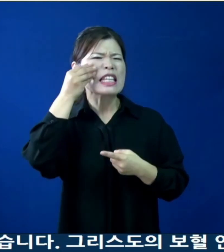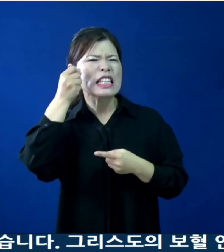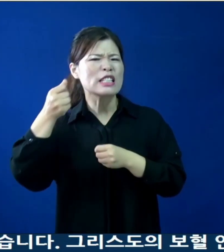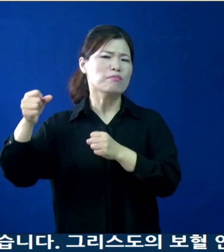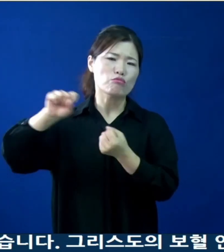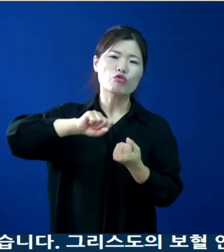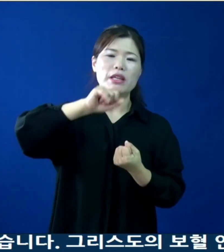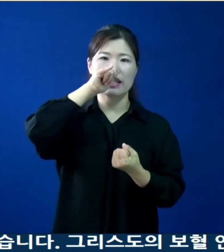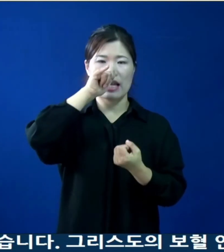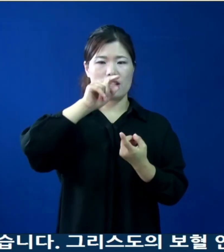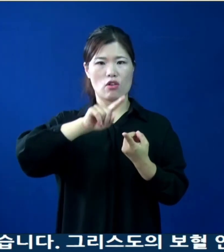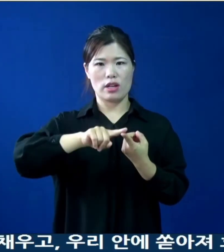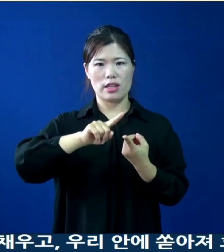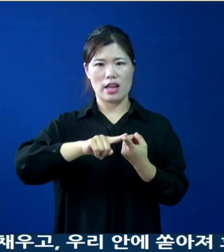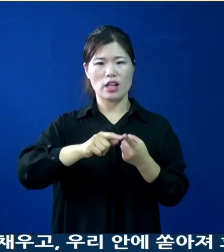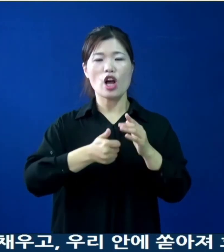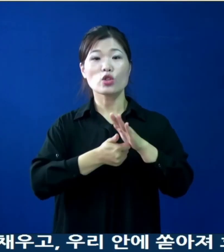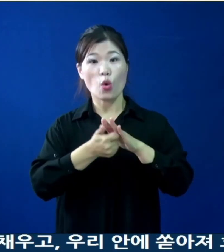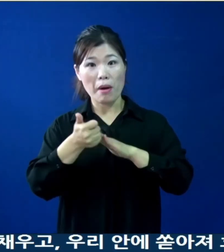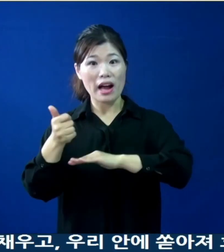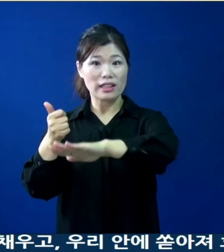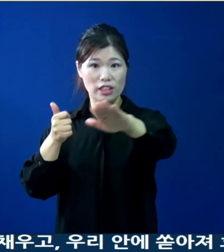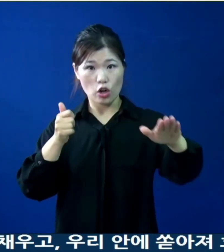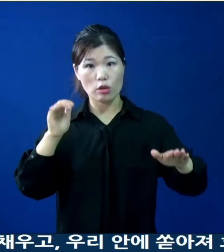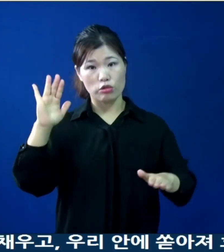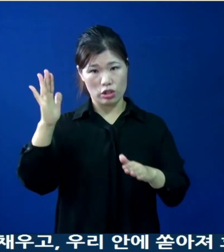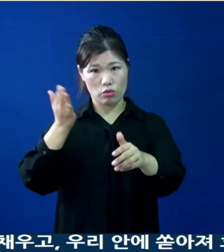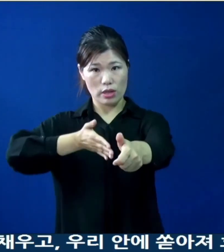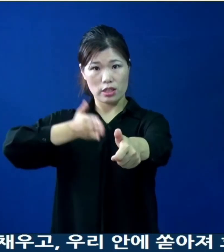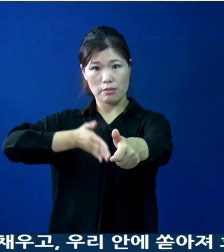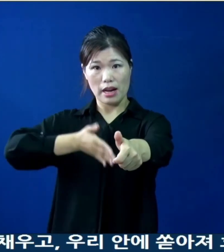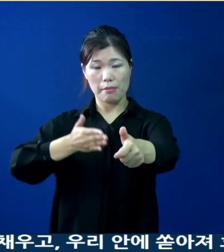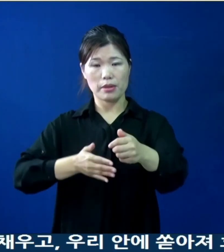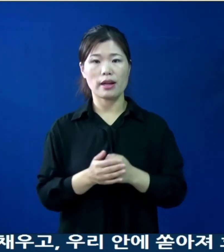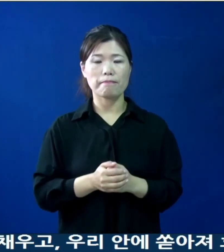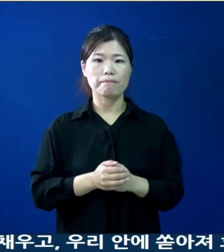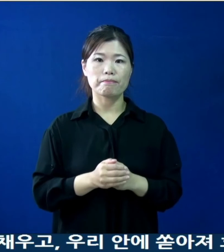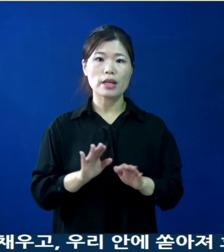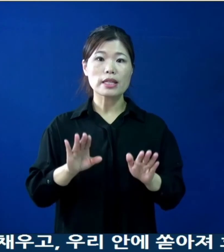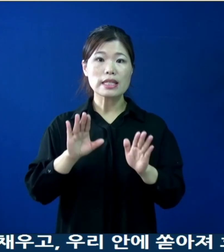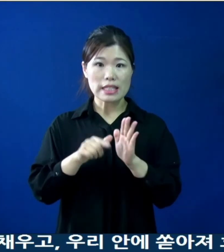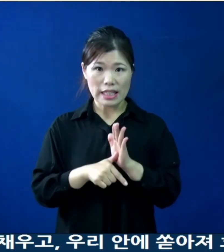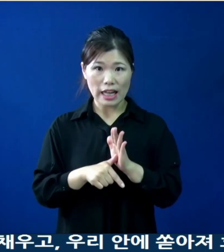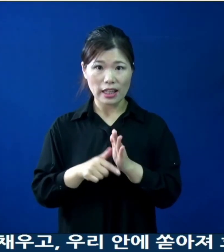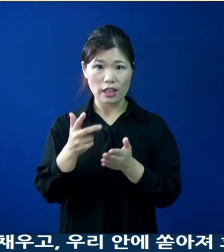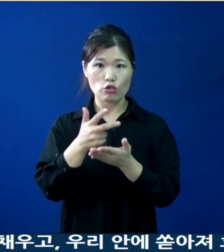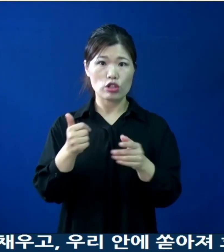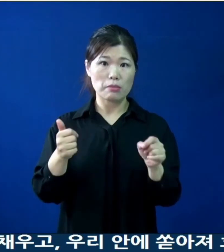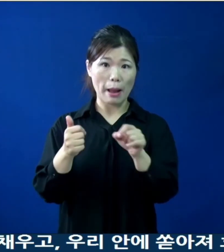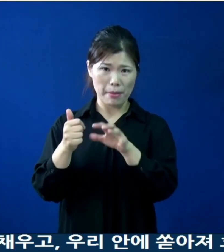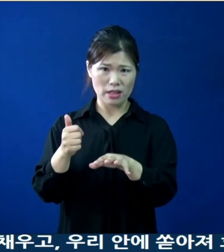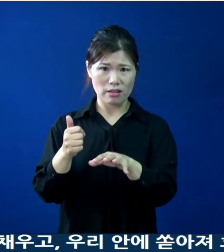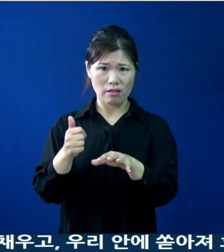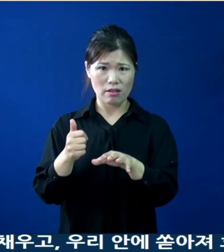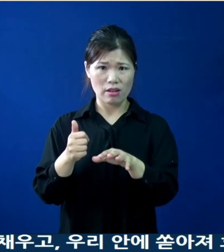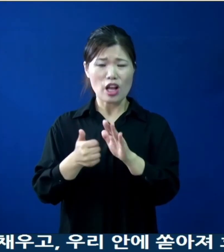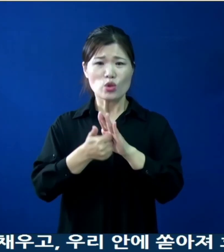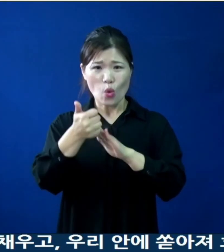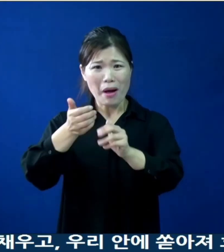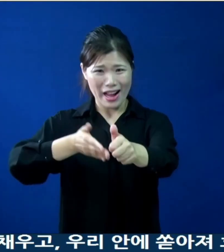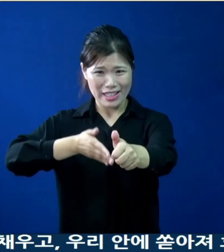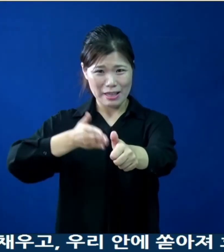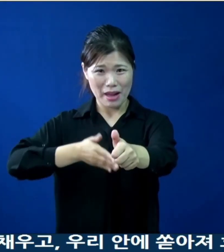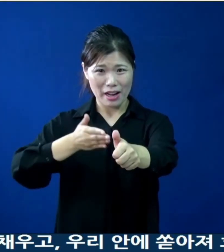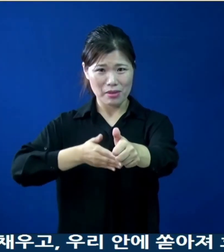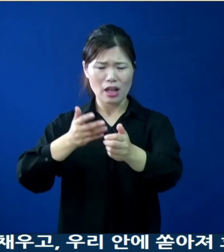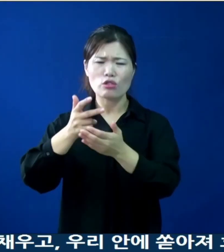사실을 소망하는 우리가 되었으면 좋겠습니다. 이 시간 우리 주님 앞에서 한번 소망하십시다.